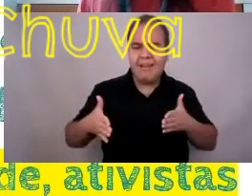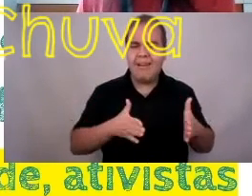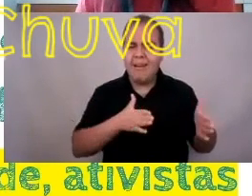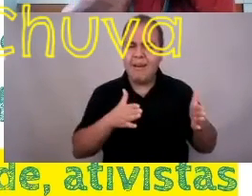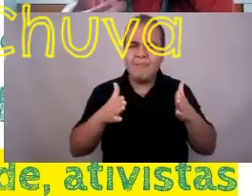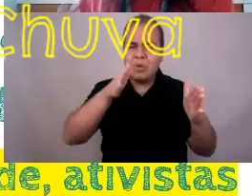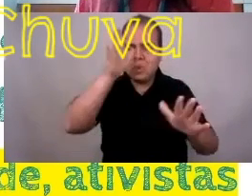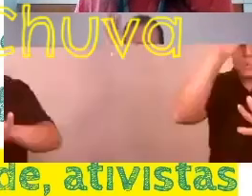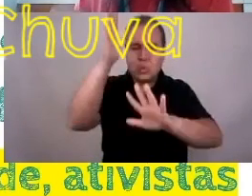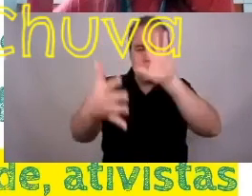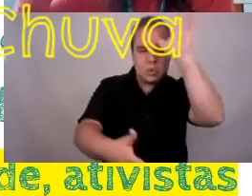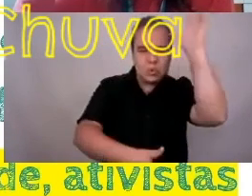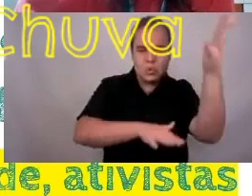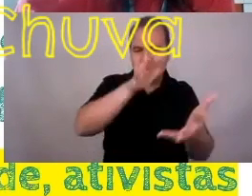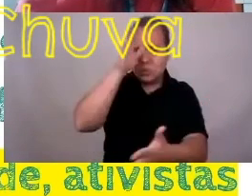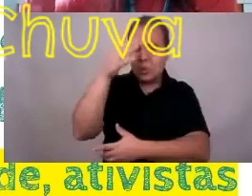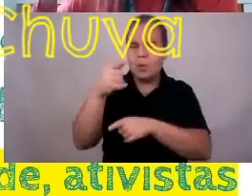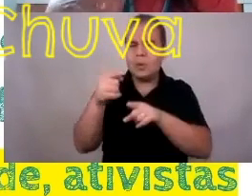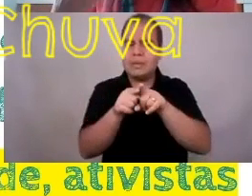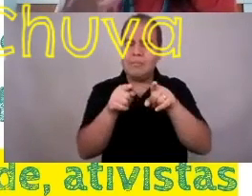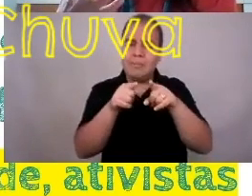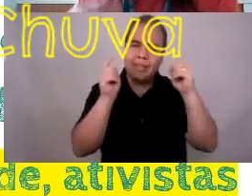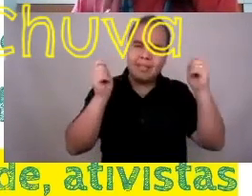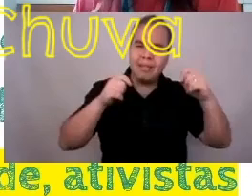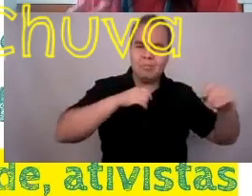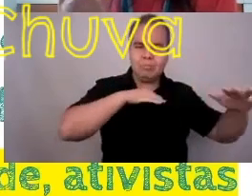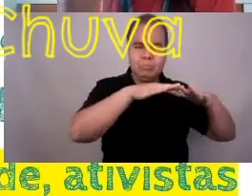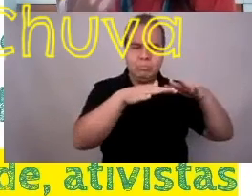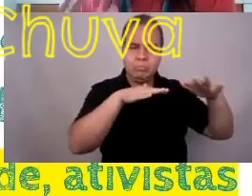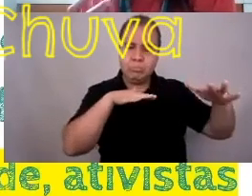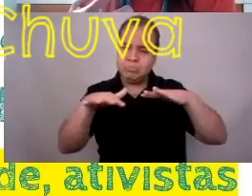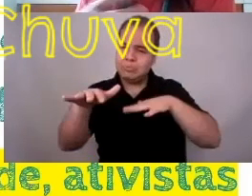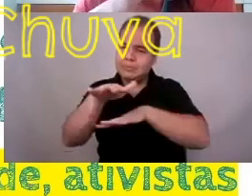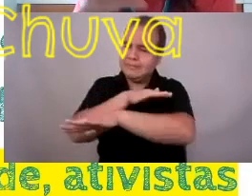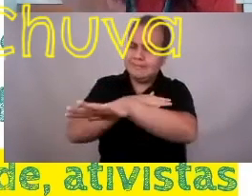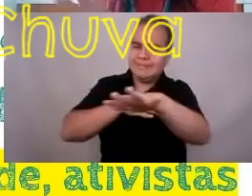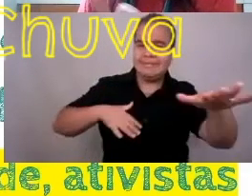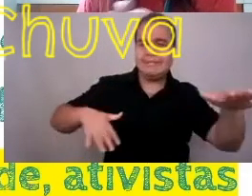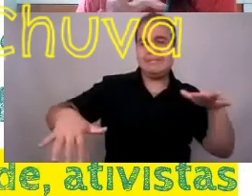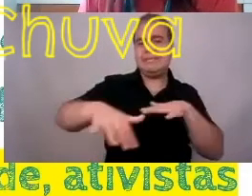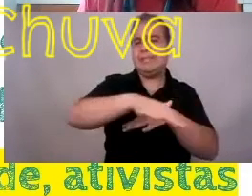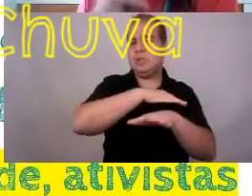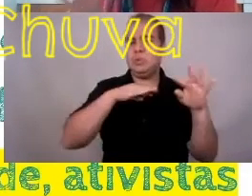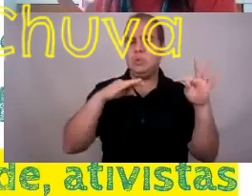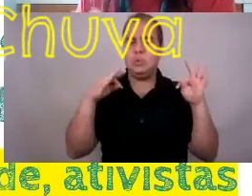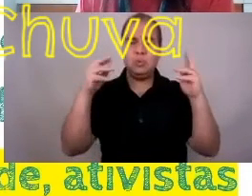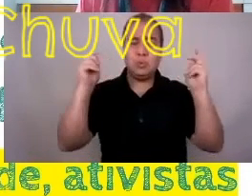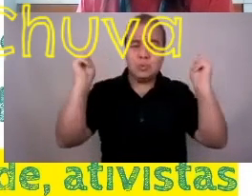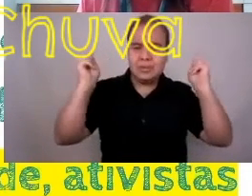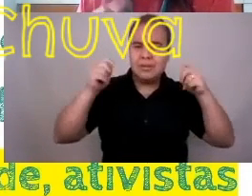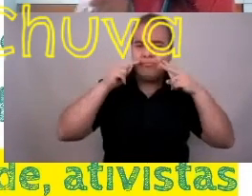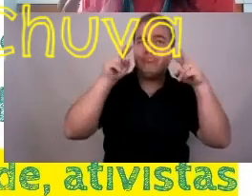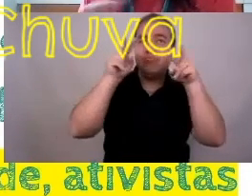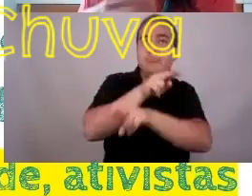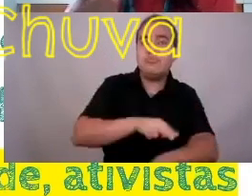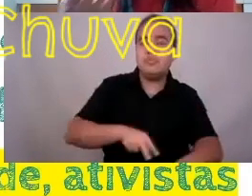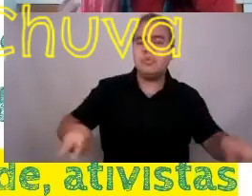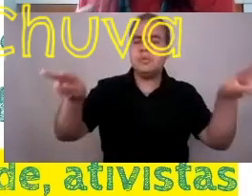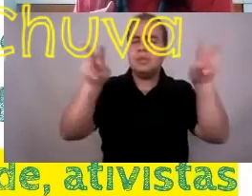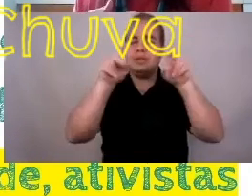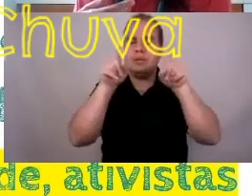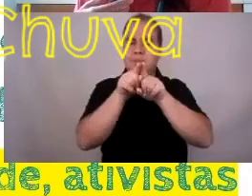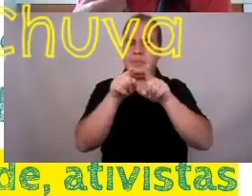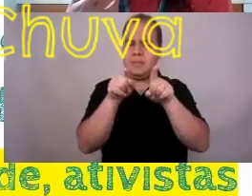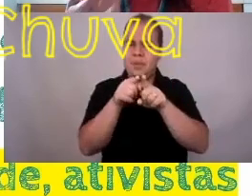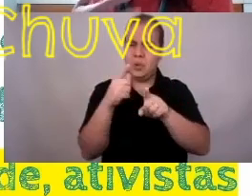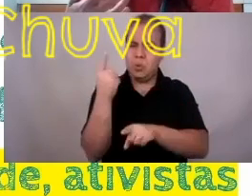opções, né? Então, esses talentos mobilizados aí, tem o Marra aqui presente também, que fez a maquete, toda essa visualização que vocês estão vendo, a Fernanda,